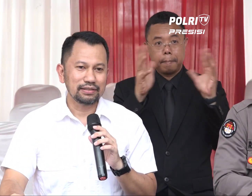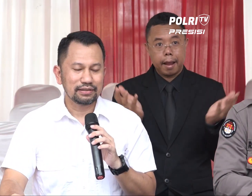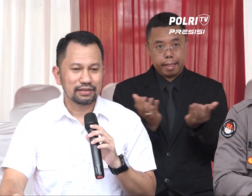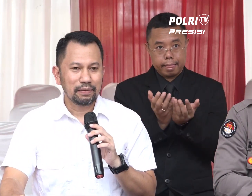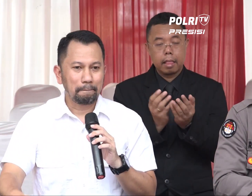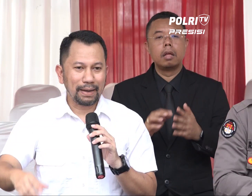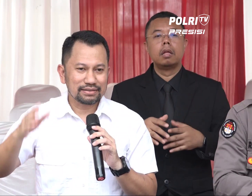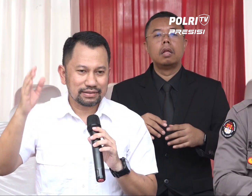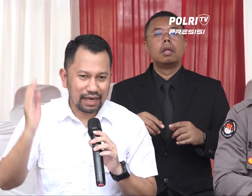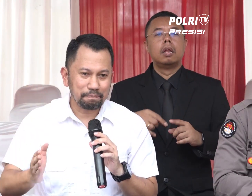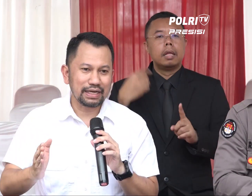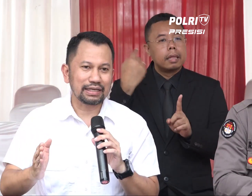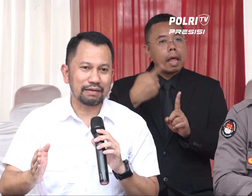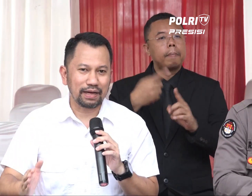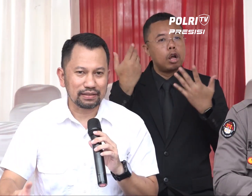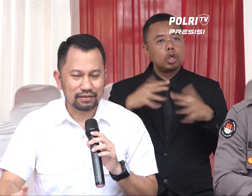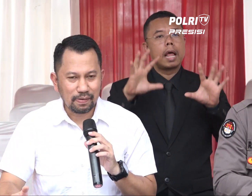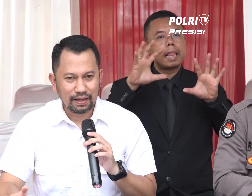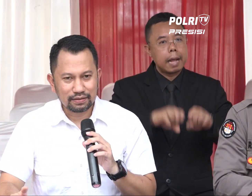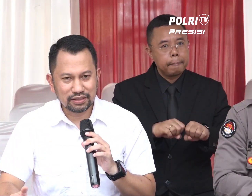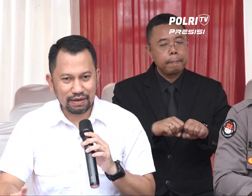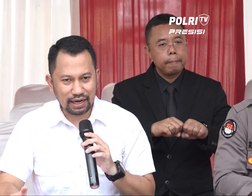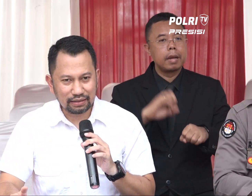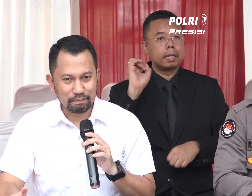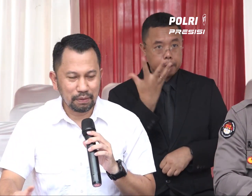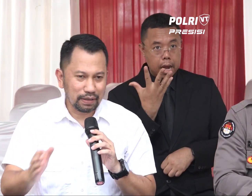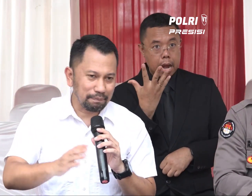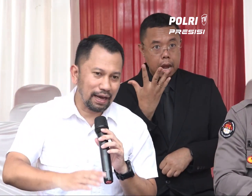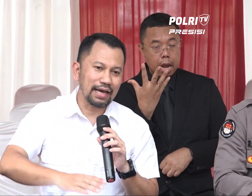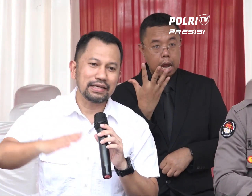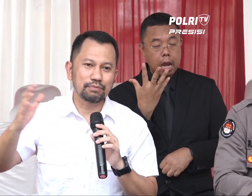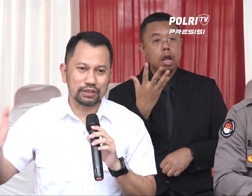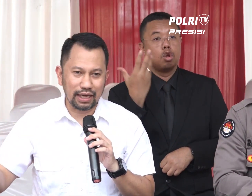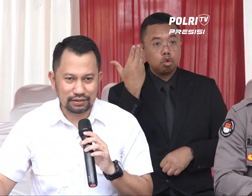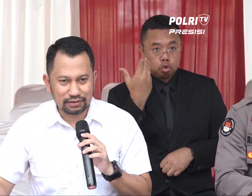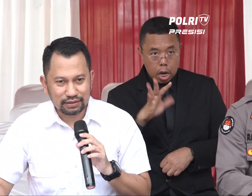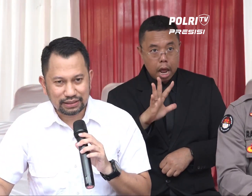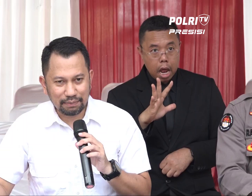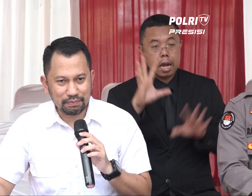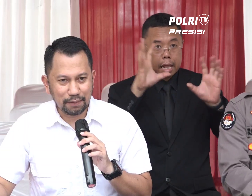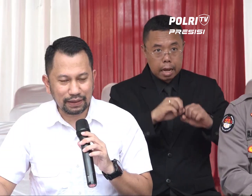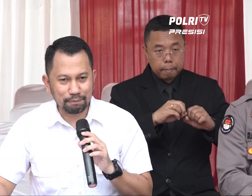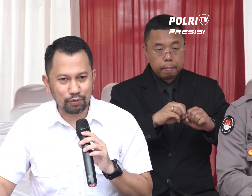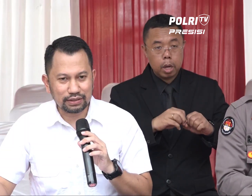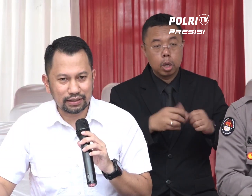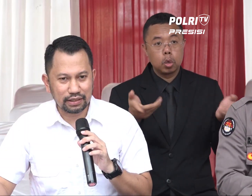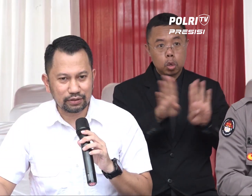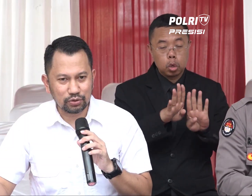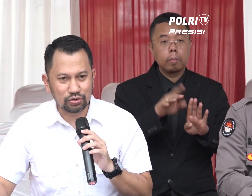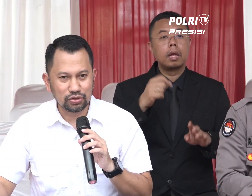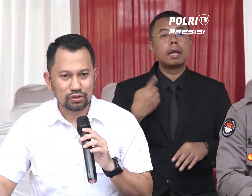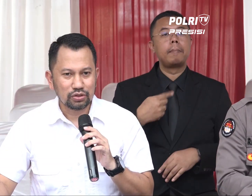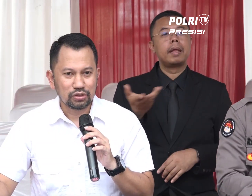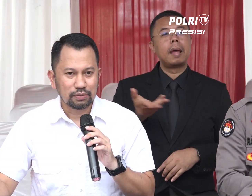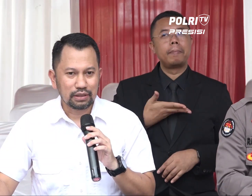lagi, pasca penangkapan di Semarang beberapa hari kemudian, kami mendapat laporan dari